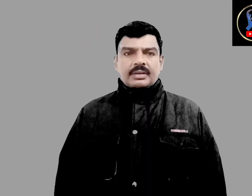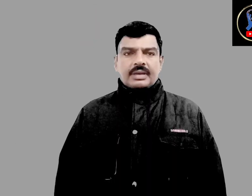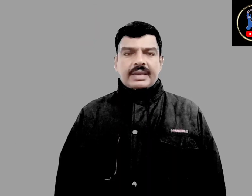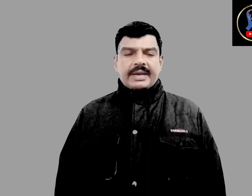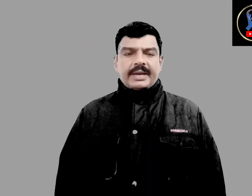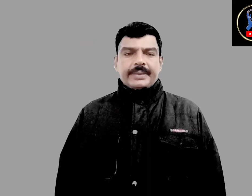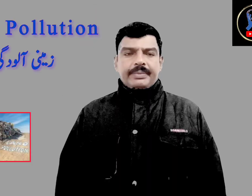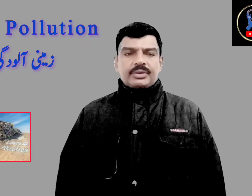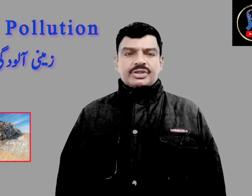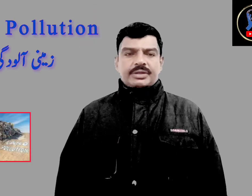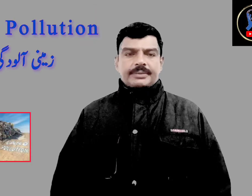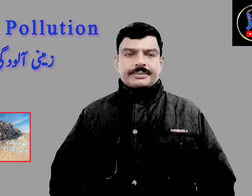लैंड पोल्यूशन,